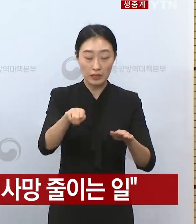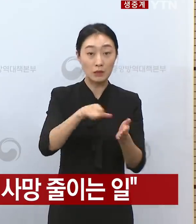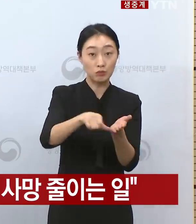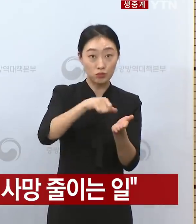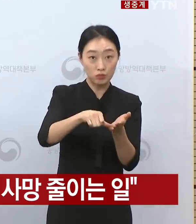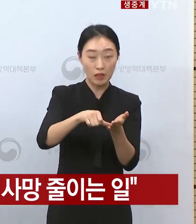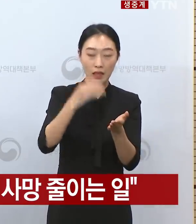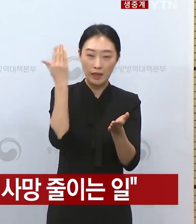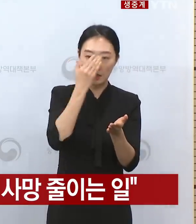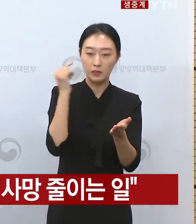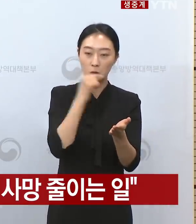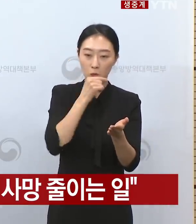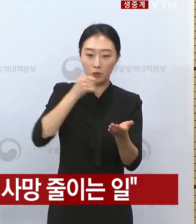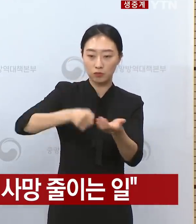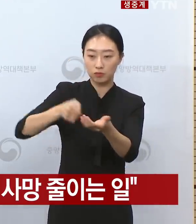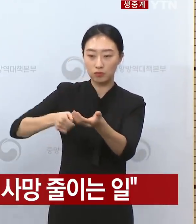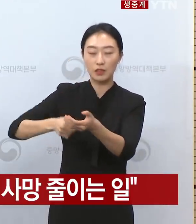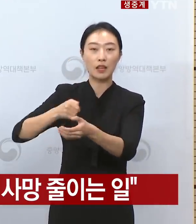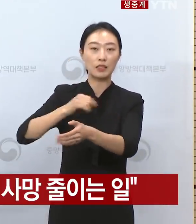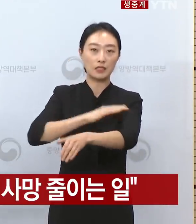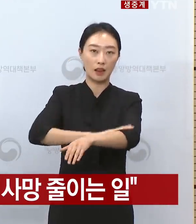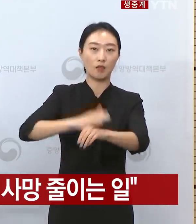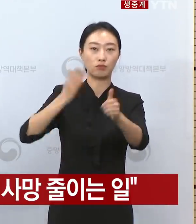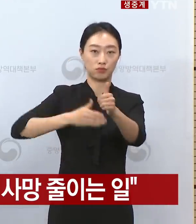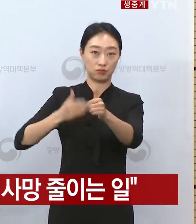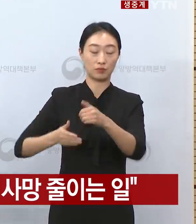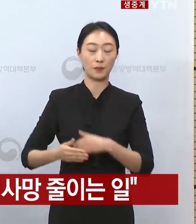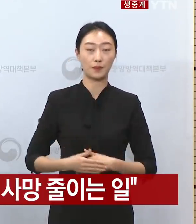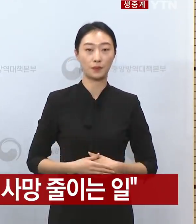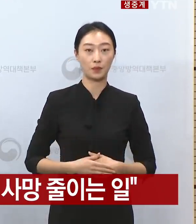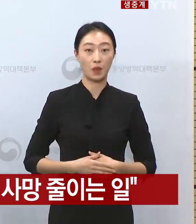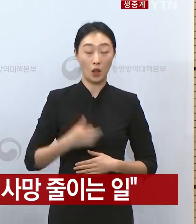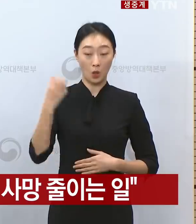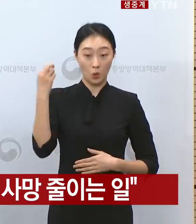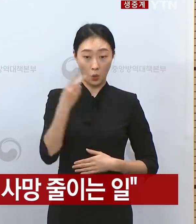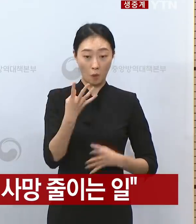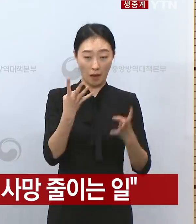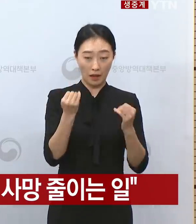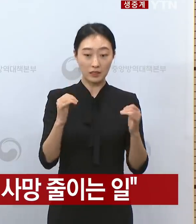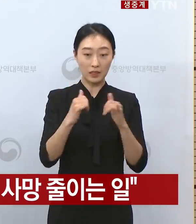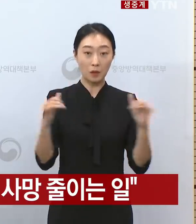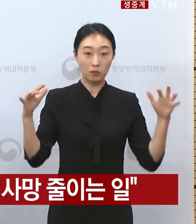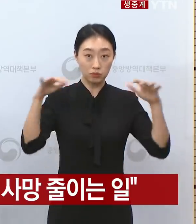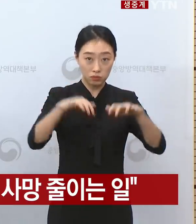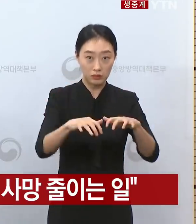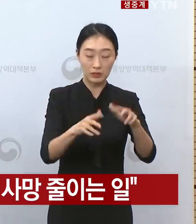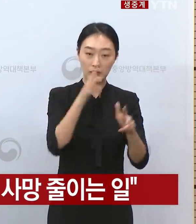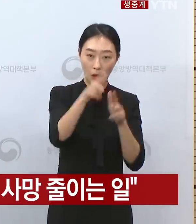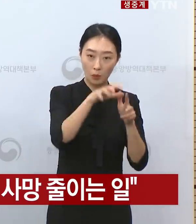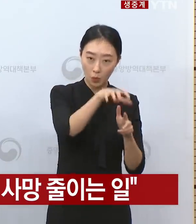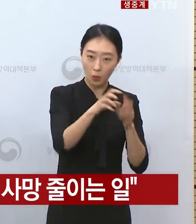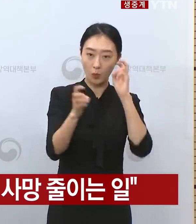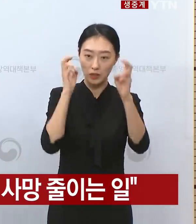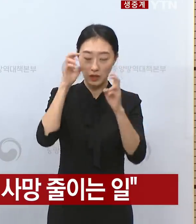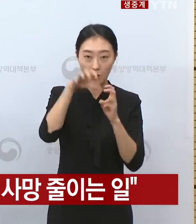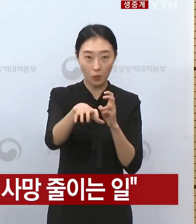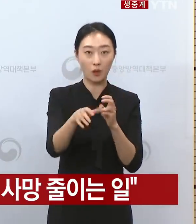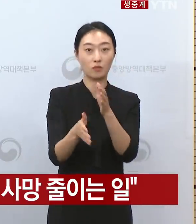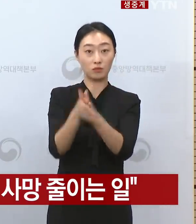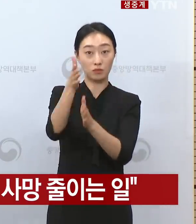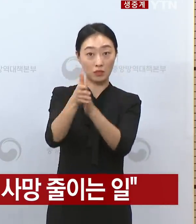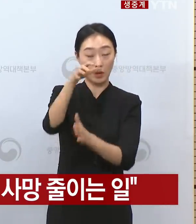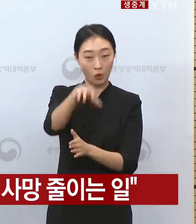등을 실천해 주실 것을 당부드립니다. 또한 많은 사람들이 모이는 사업장, 다중이용시설들은 항상